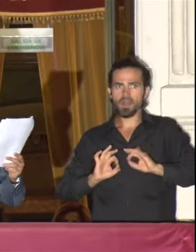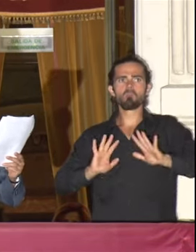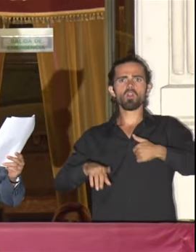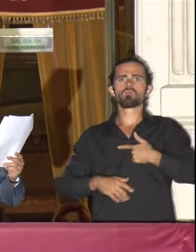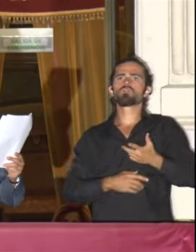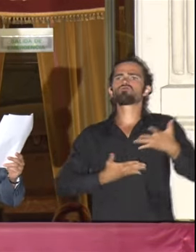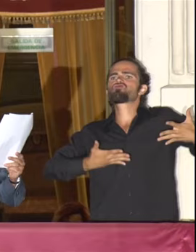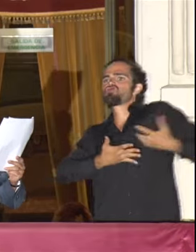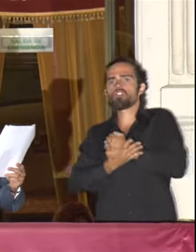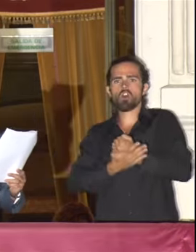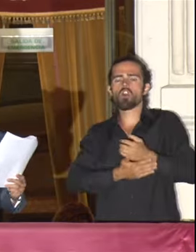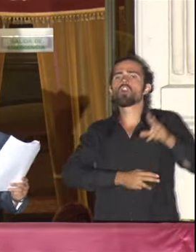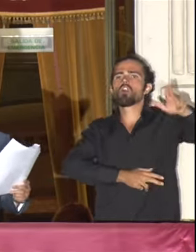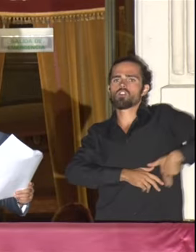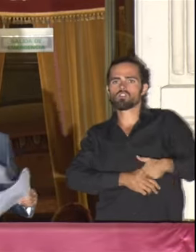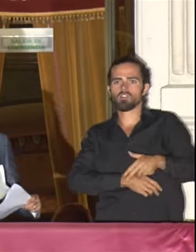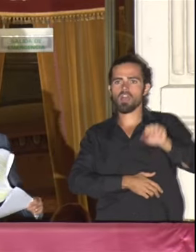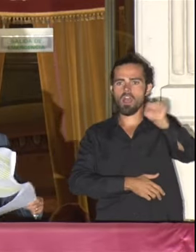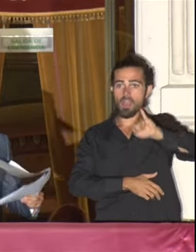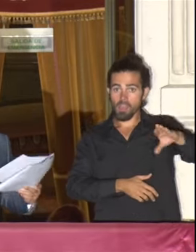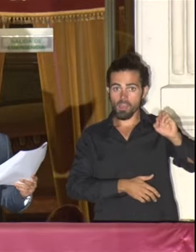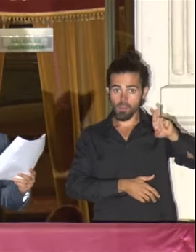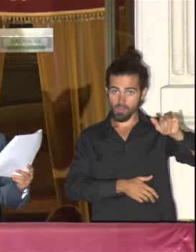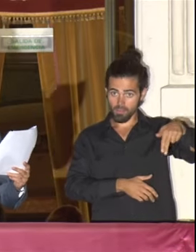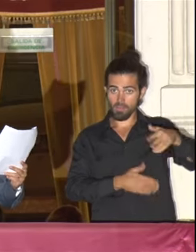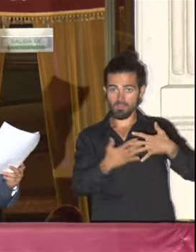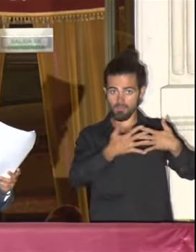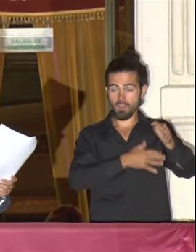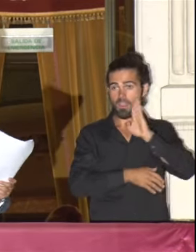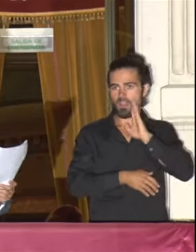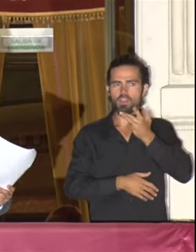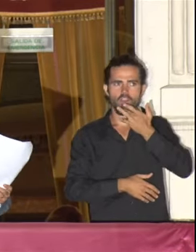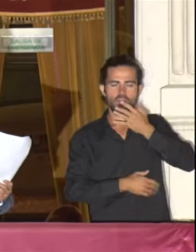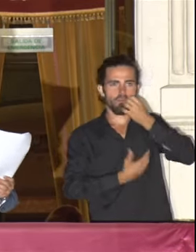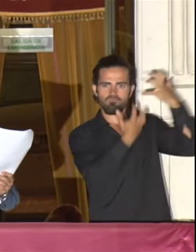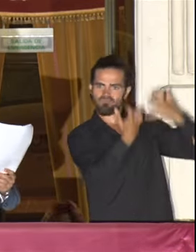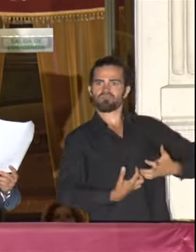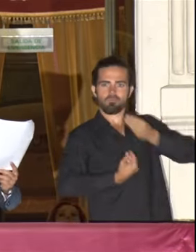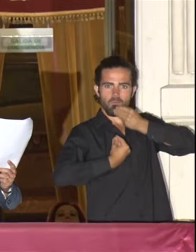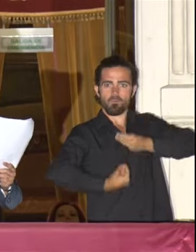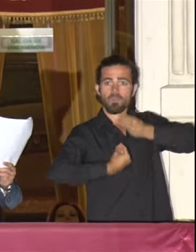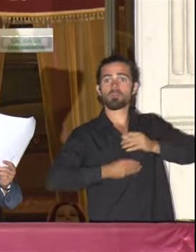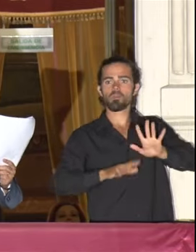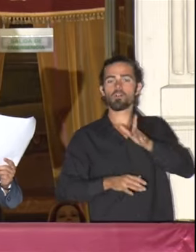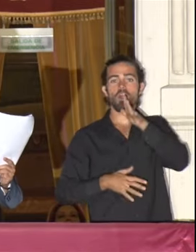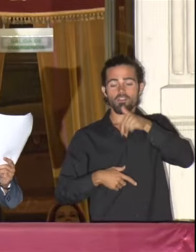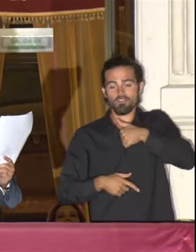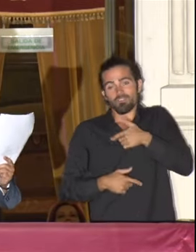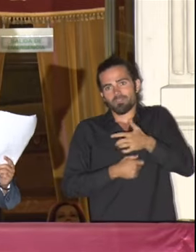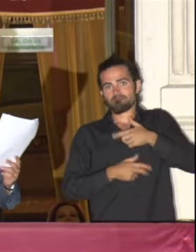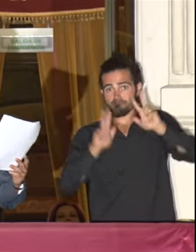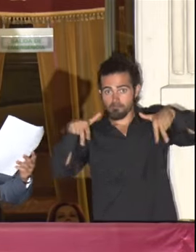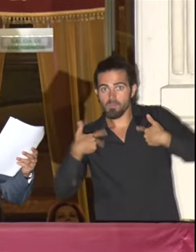todo. Azorín nos conocía bien, pero ahora vais a permitir a este humilde pregonero que haga